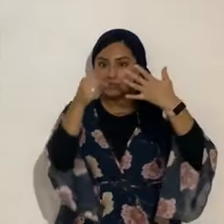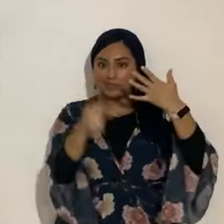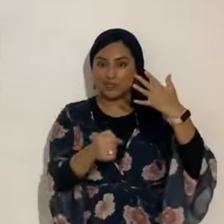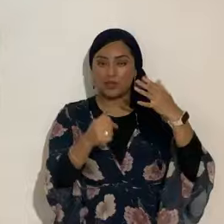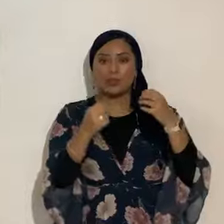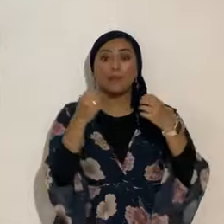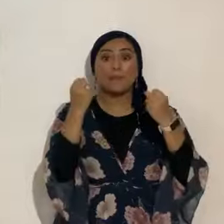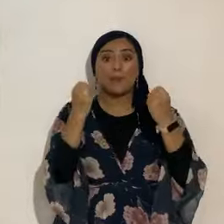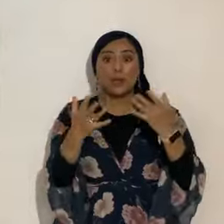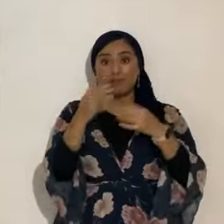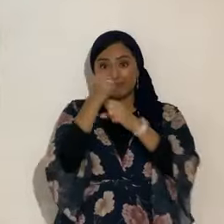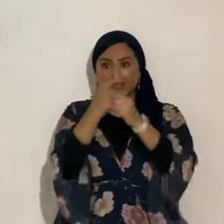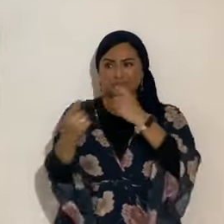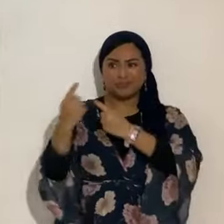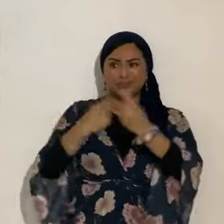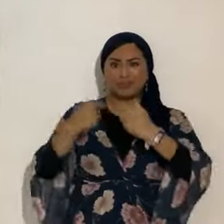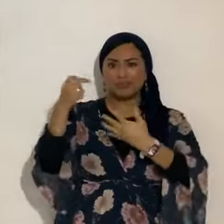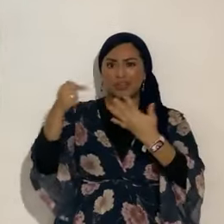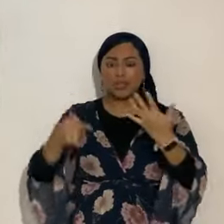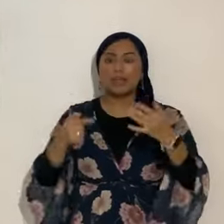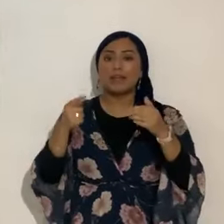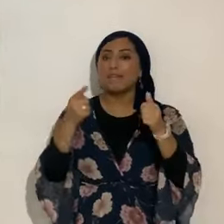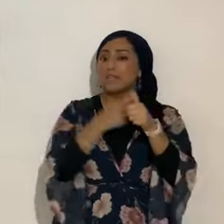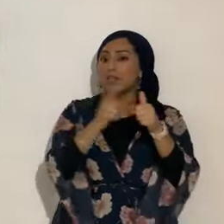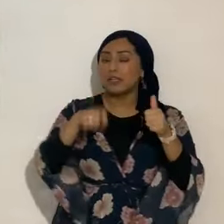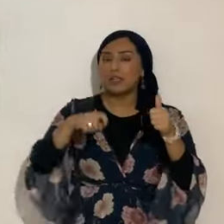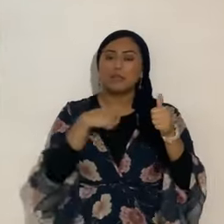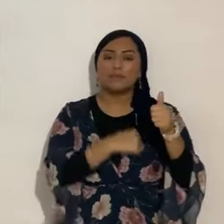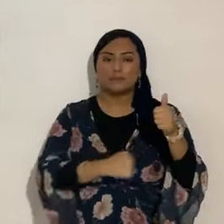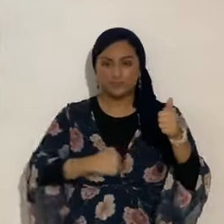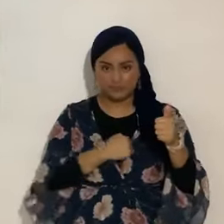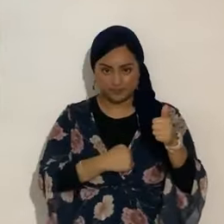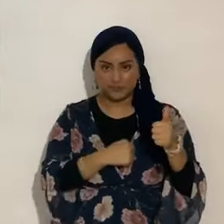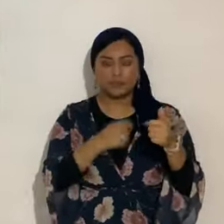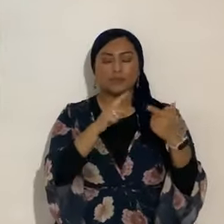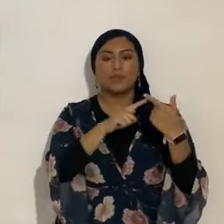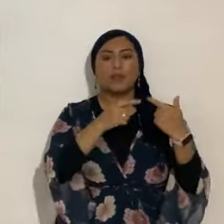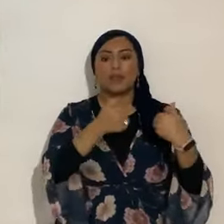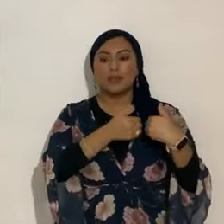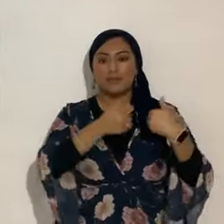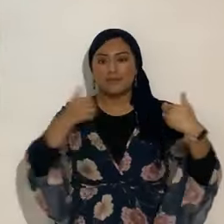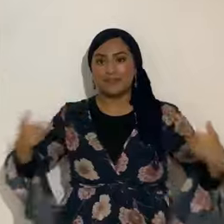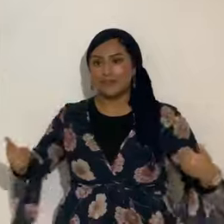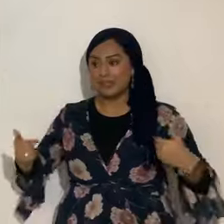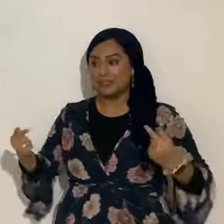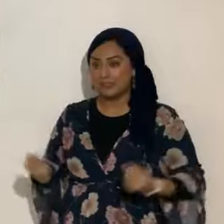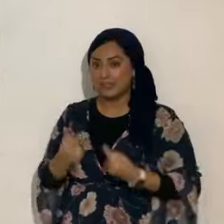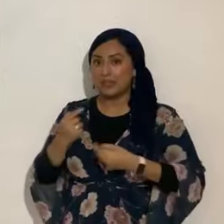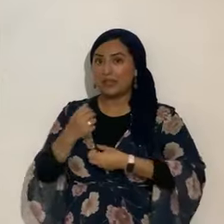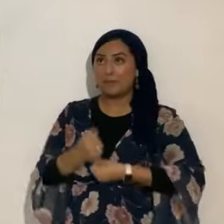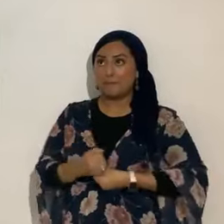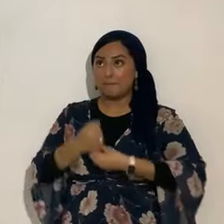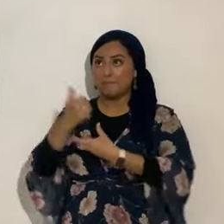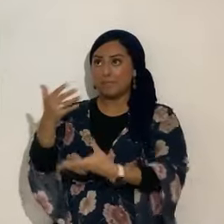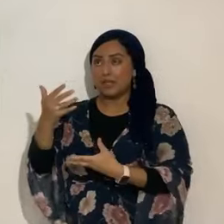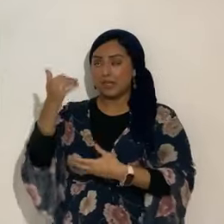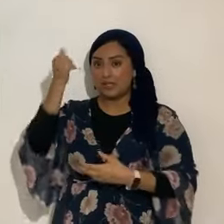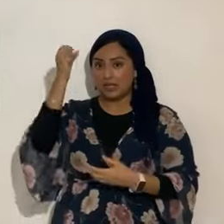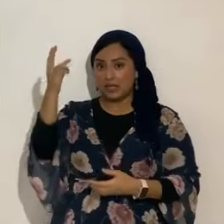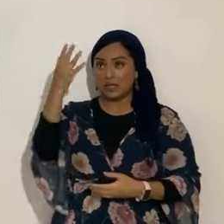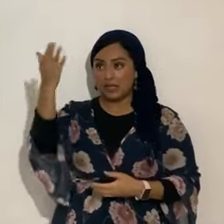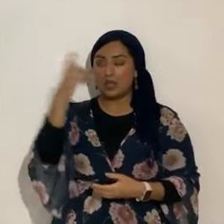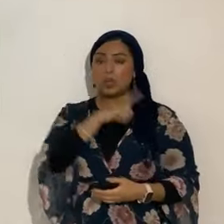están preguntando muchísimo. Arrepentirse de los pecados, apartarse de los pecados, confesar que Yahshua es el